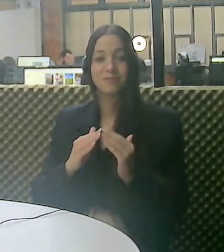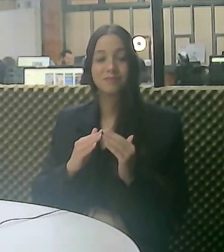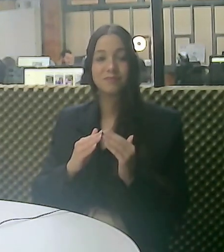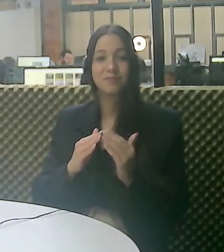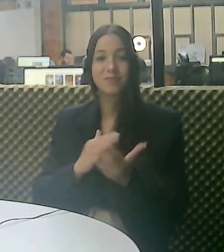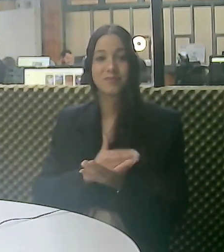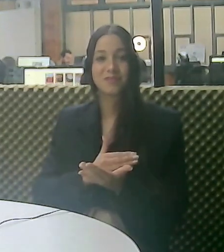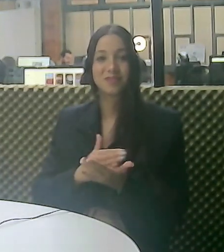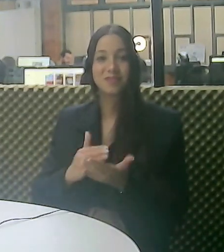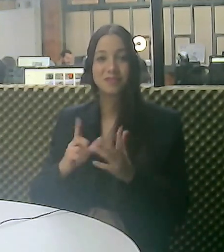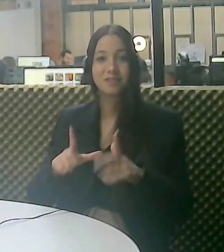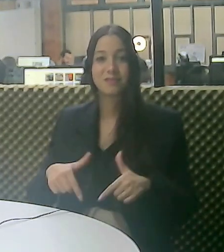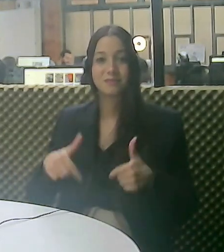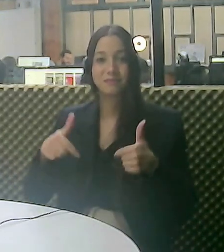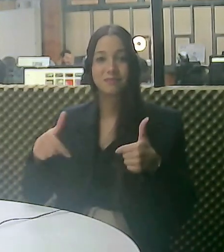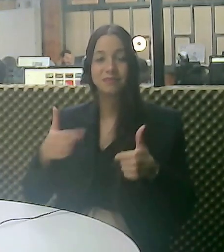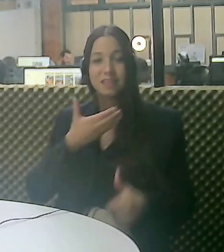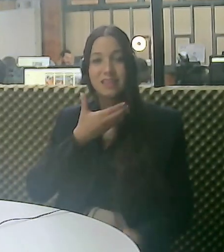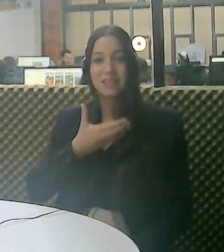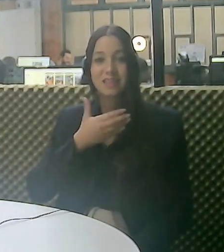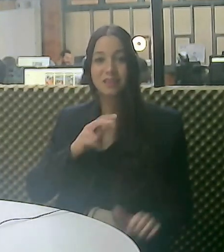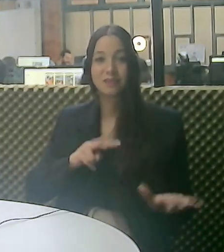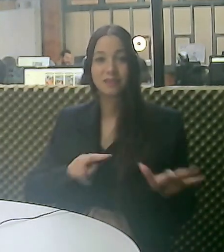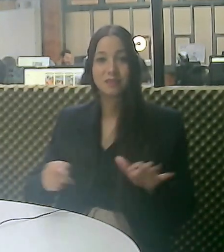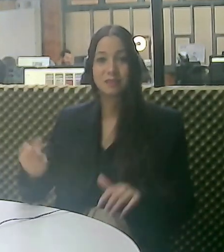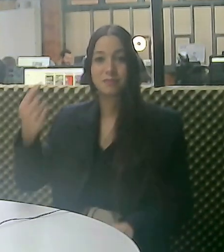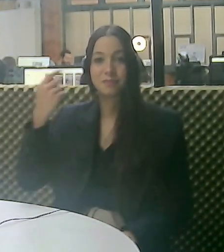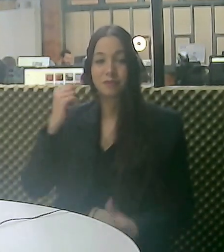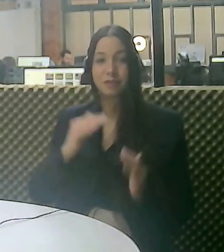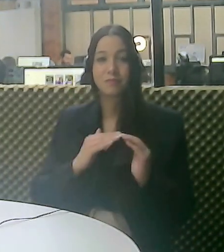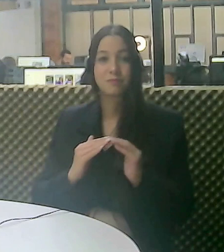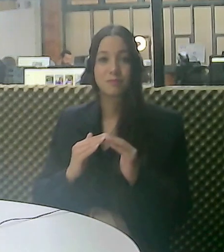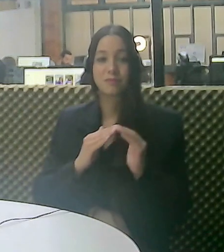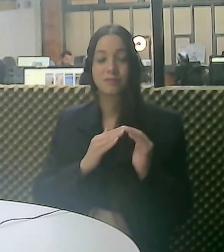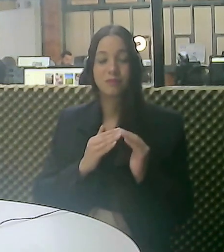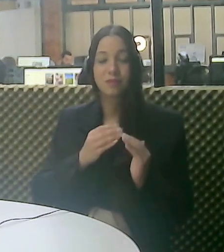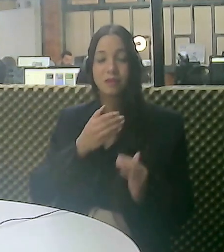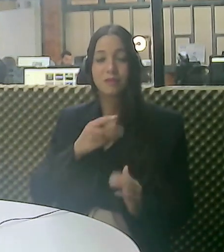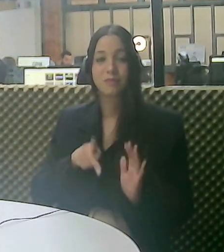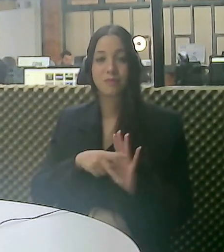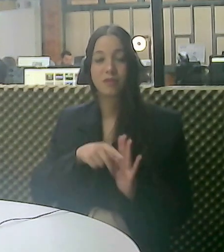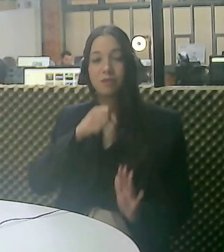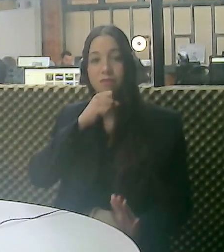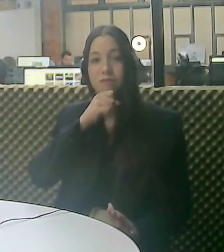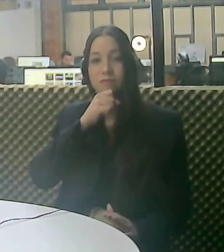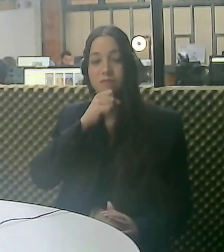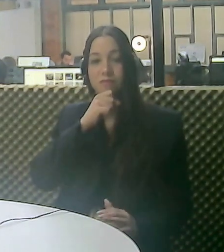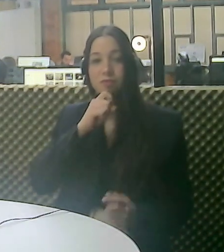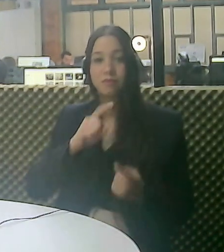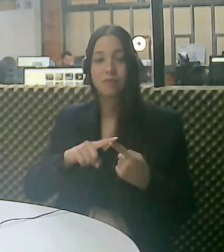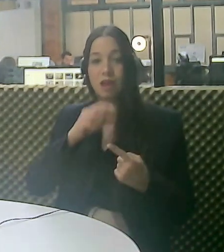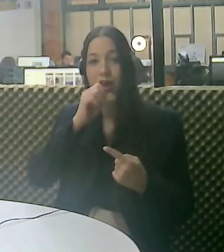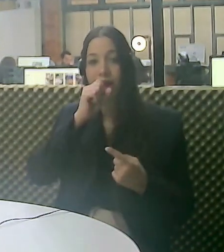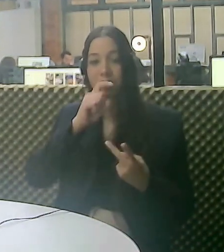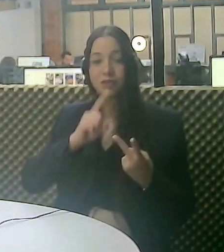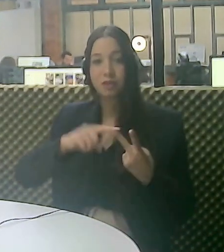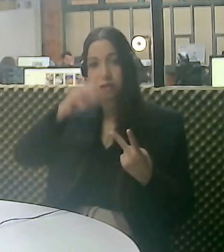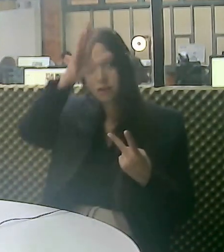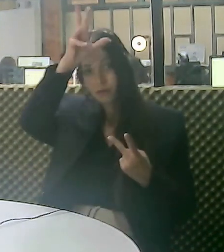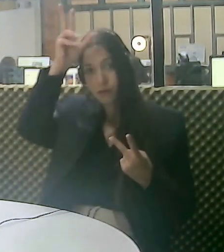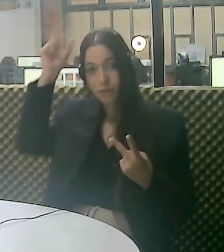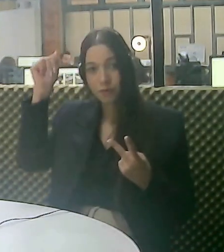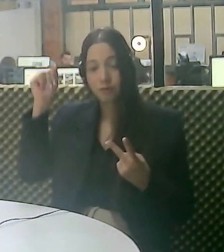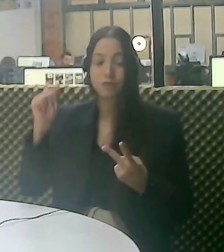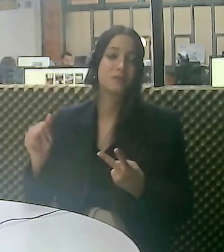Habitação iniciou as ações de Natal. Na última semana, os moradores dos condomínios do idoso, localizados nos bairros Laranjeiras e Guarani,